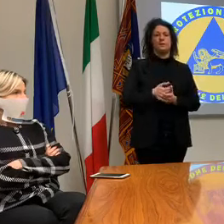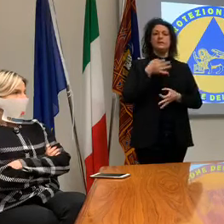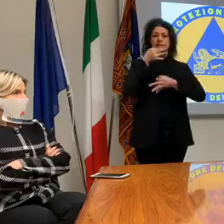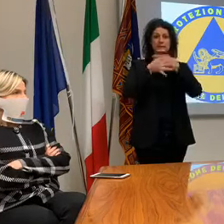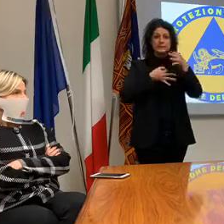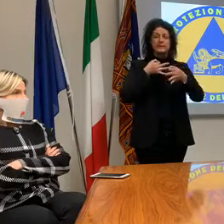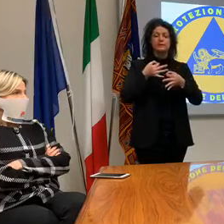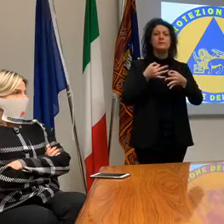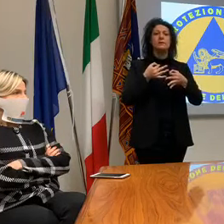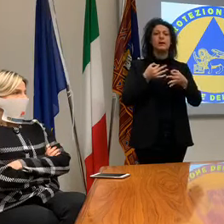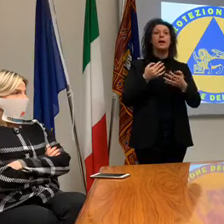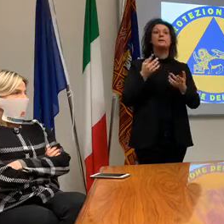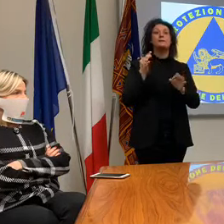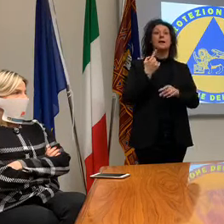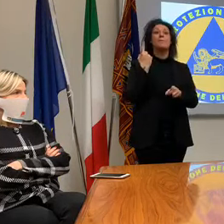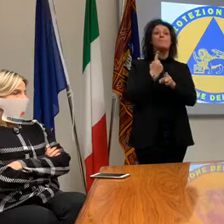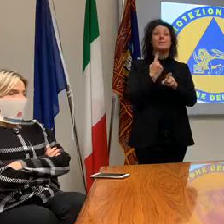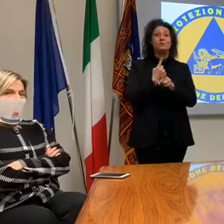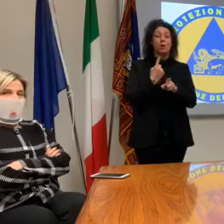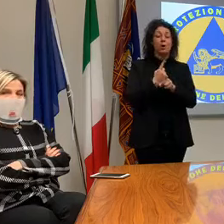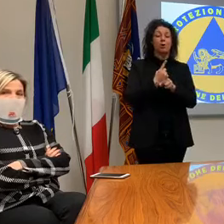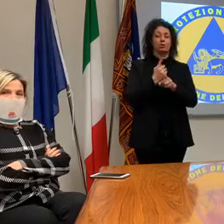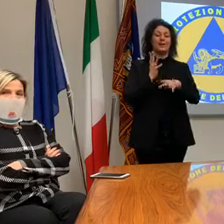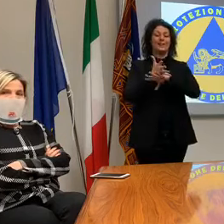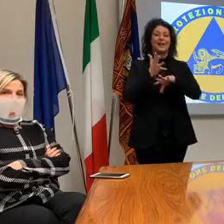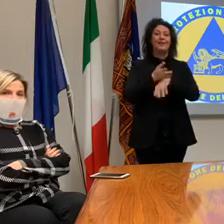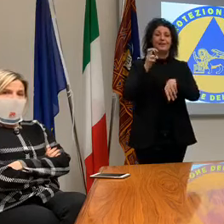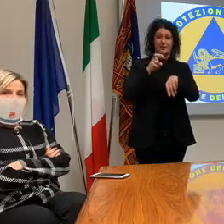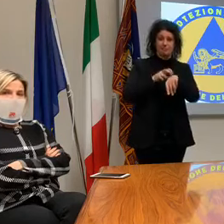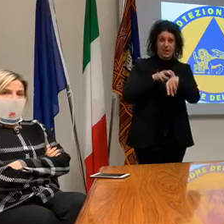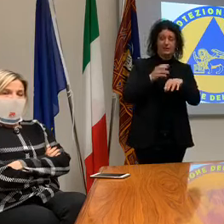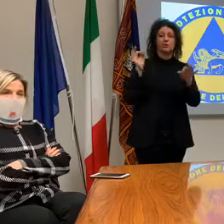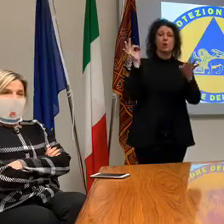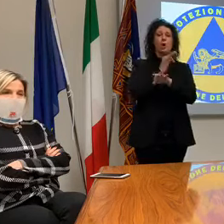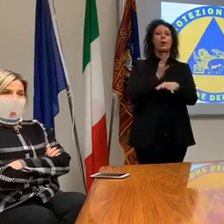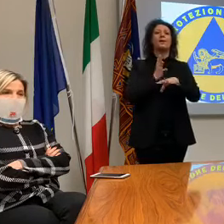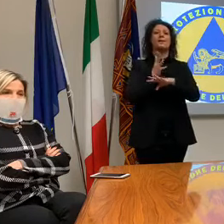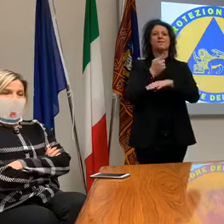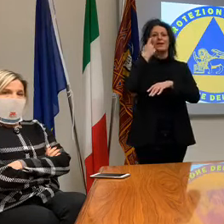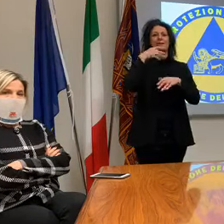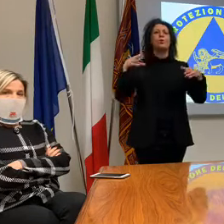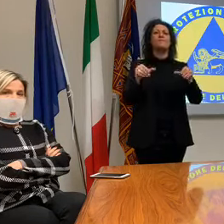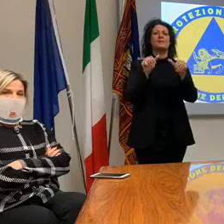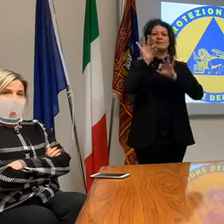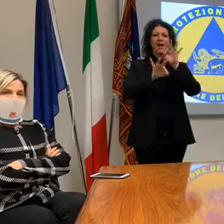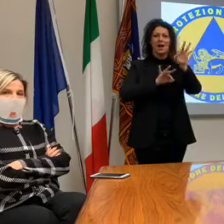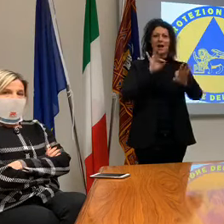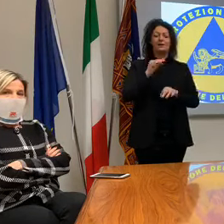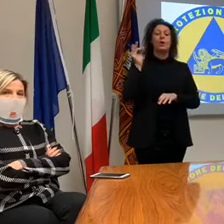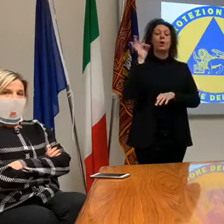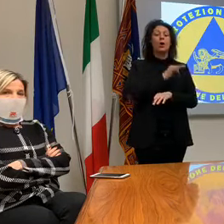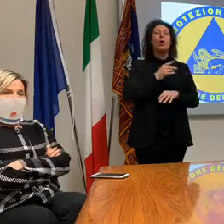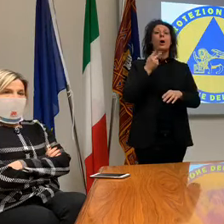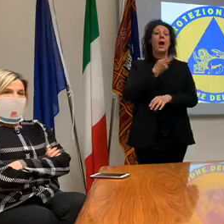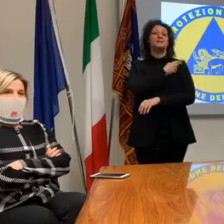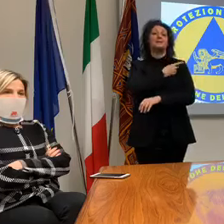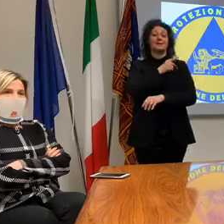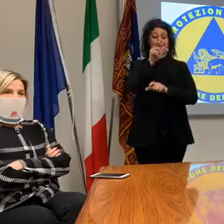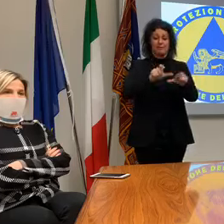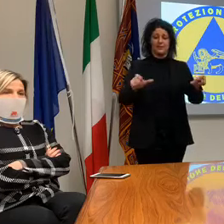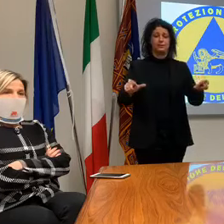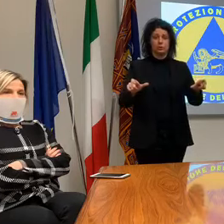di attività mediche o fisiatriche a domicilio o di assistenza alla persona, giustamente la badante diceva io